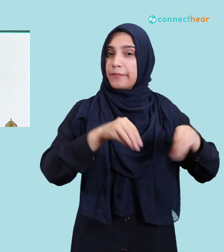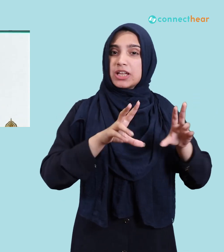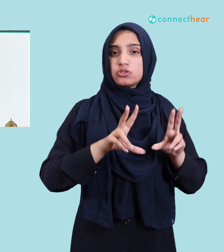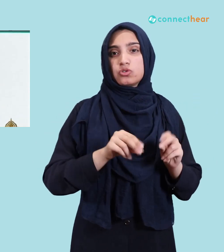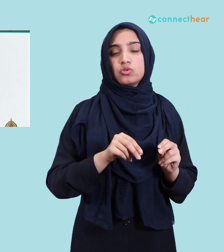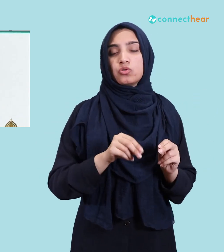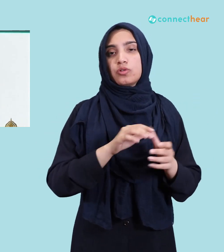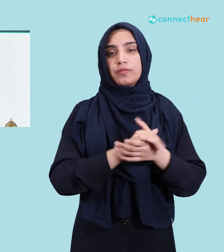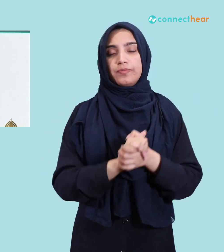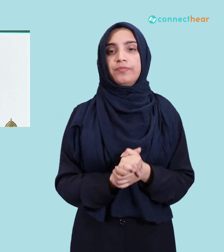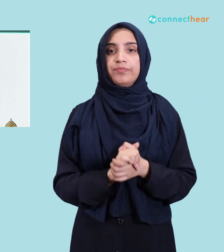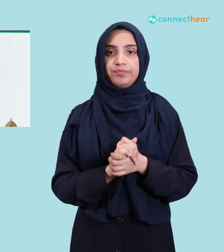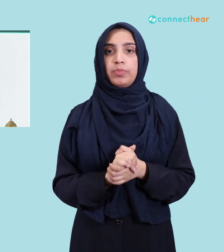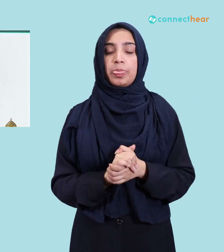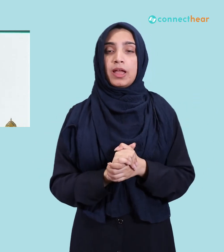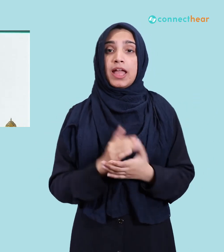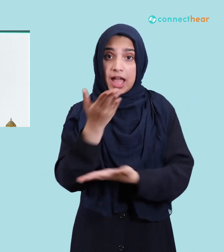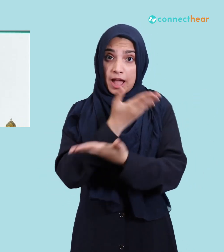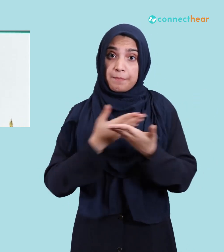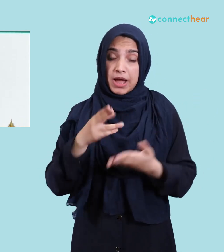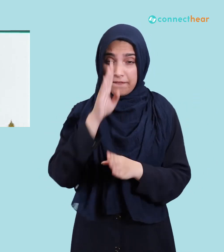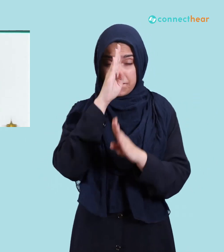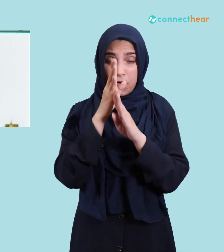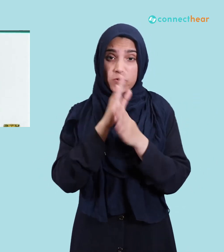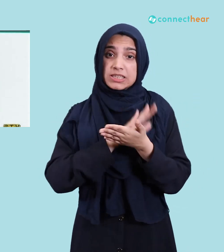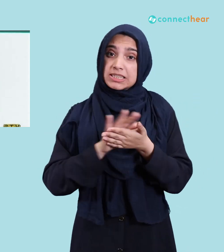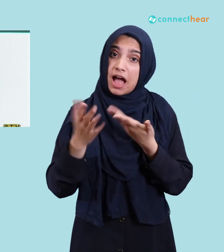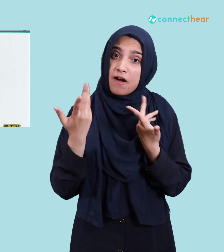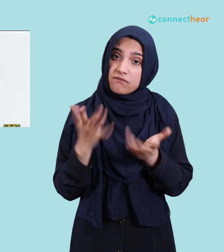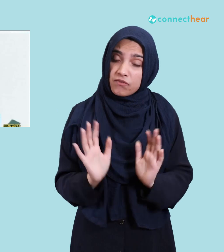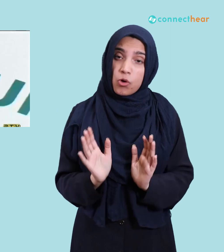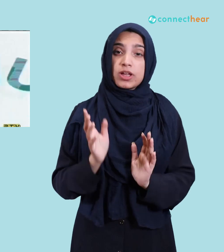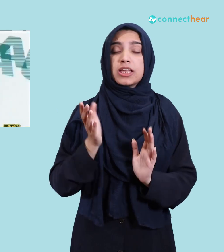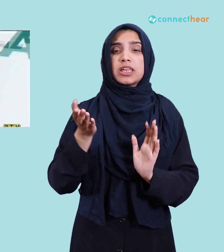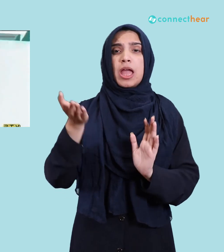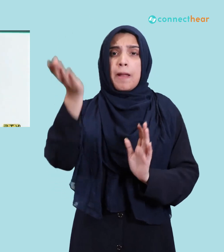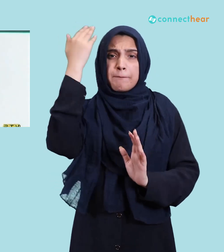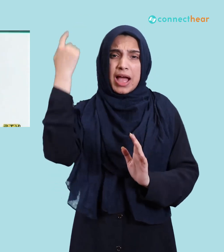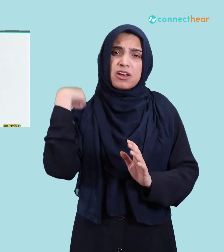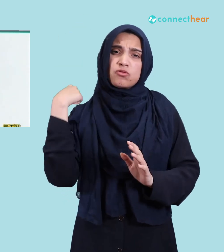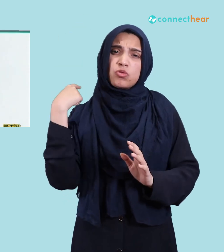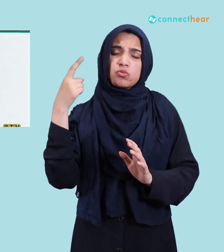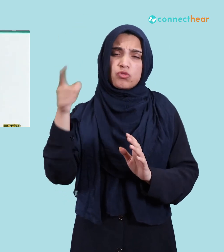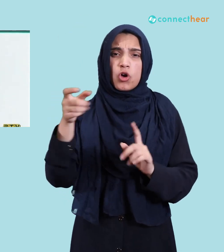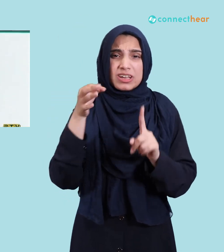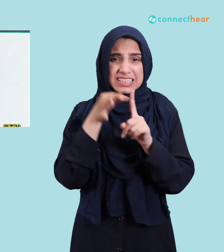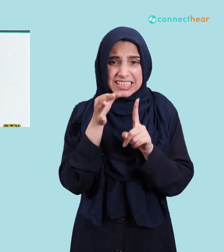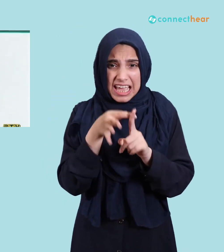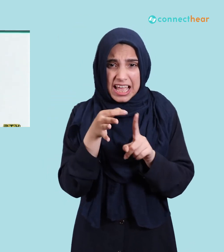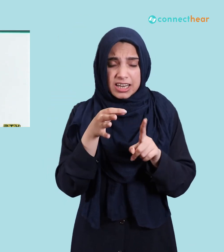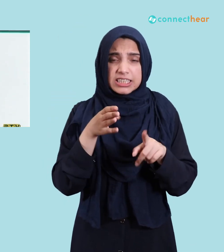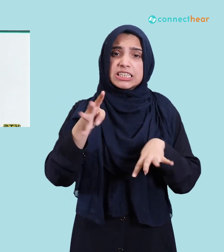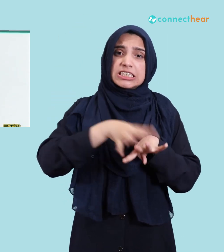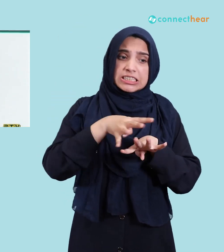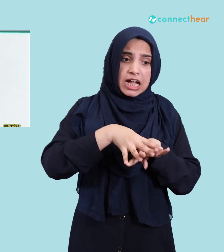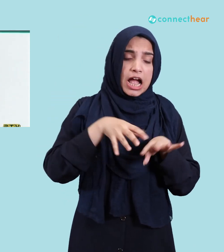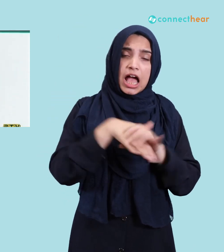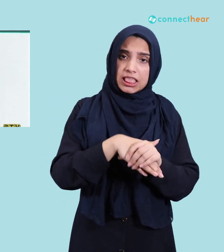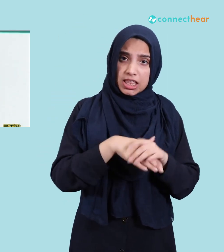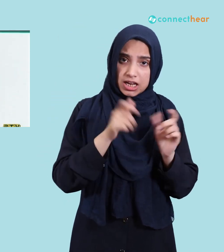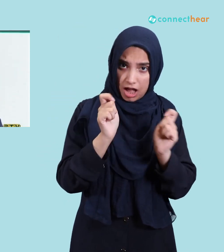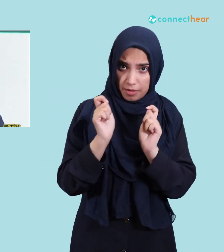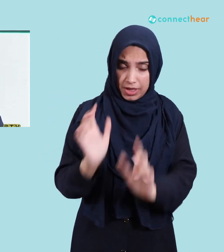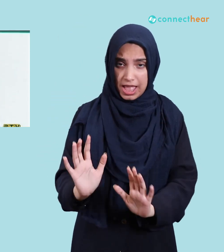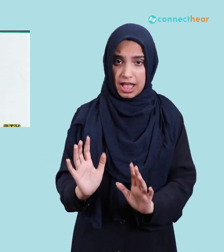گیا کہ ہمارا سینچری اسٹیل آ چکا ہے، چائنیز کی فرم، وہ تو آ گئی. لیکن ان کو لیز پہ رکھیں،